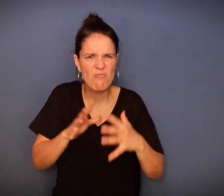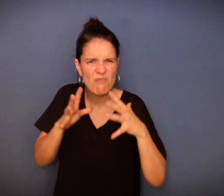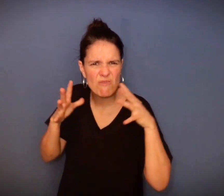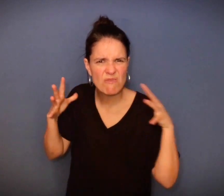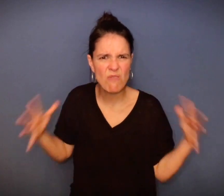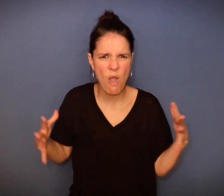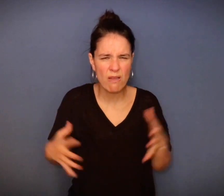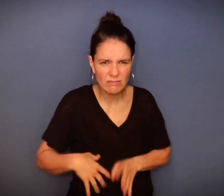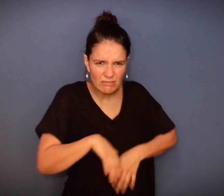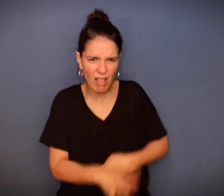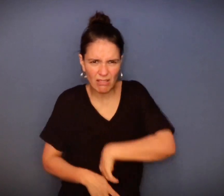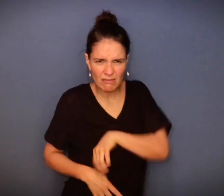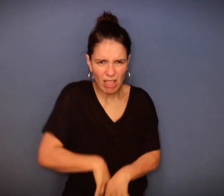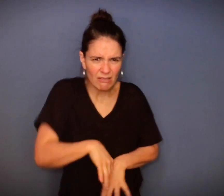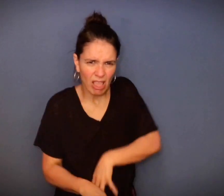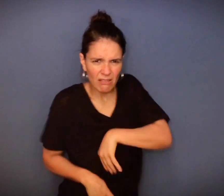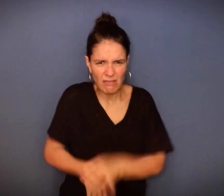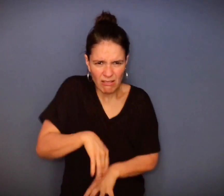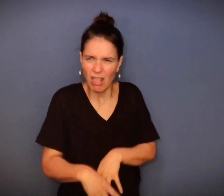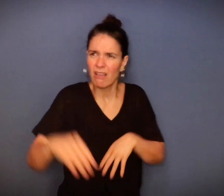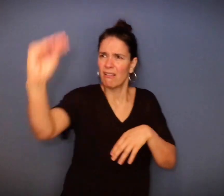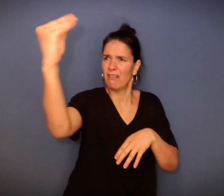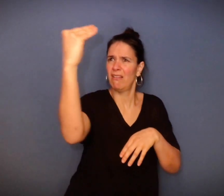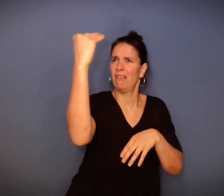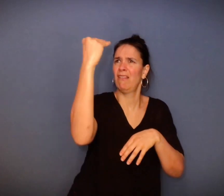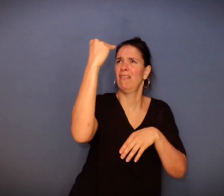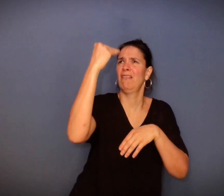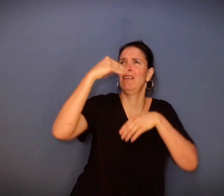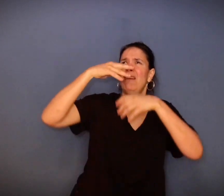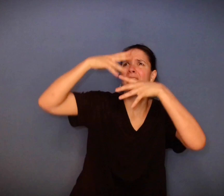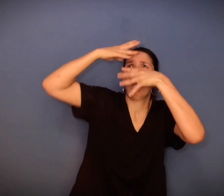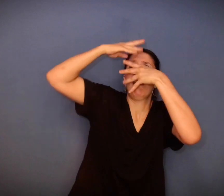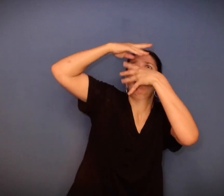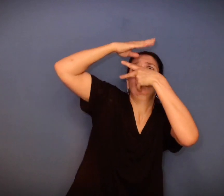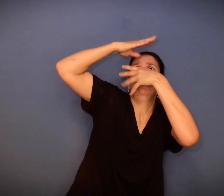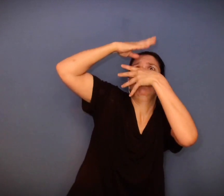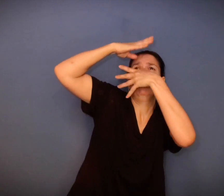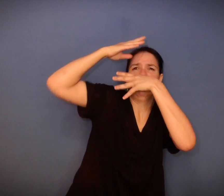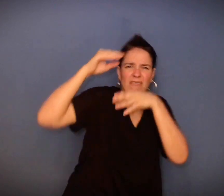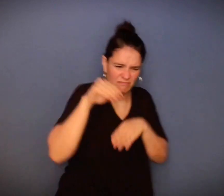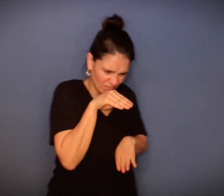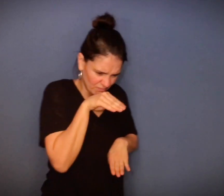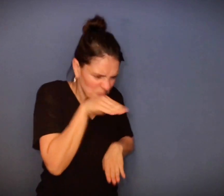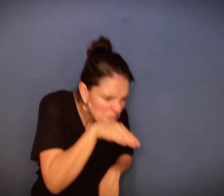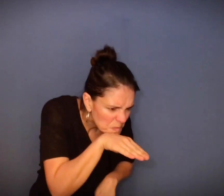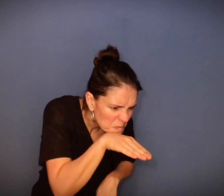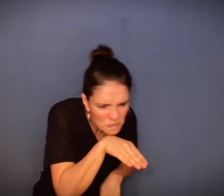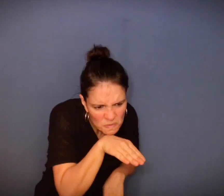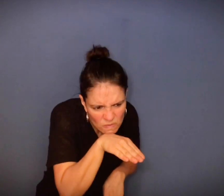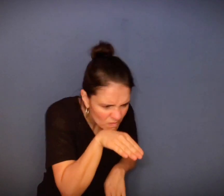la tête pour la cacher sous son aile, quand soudain un grand chien terrible